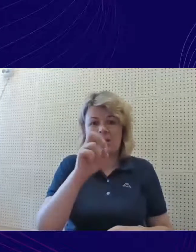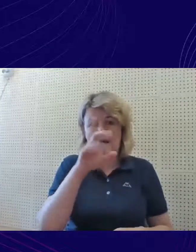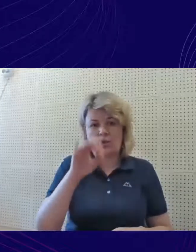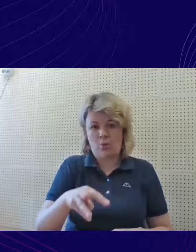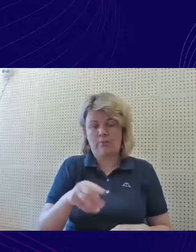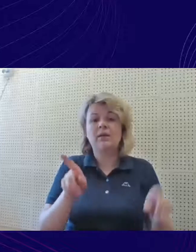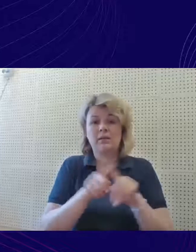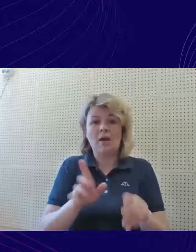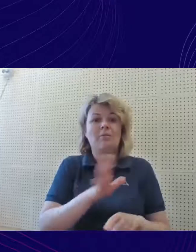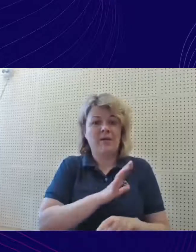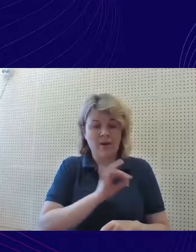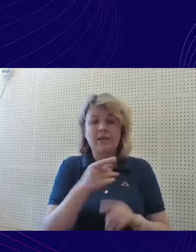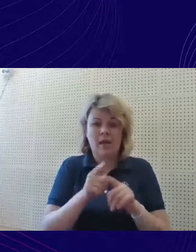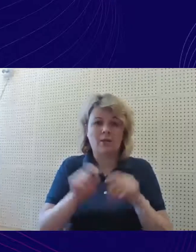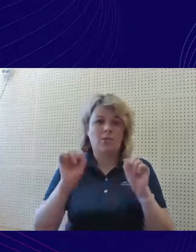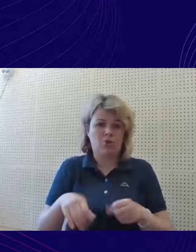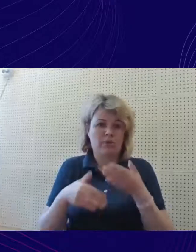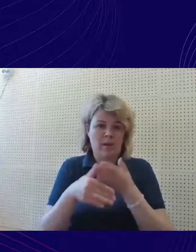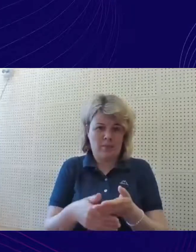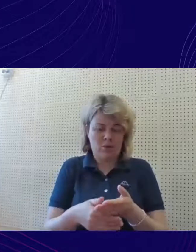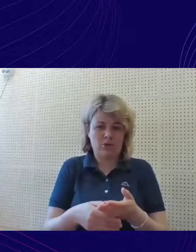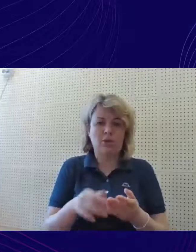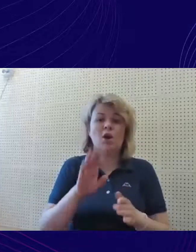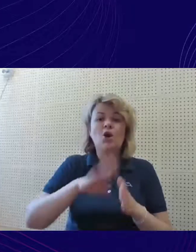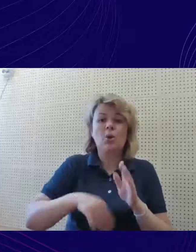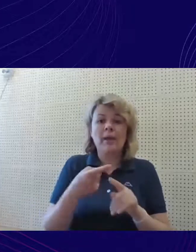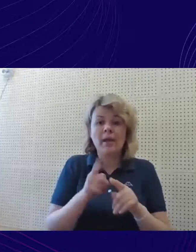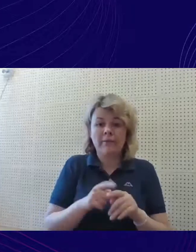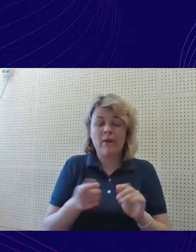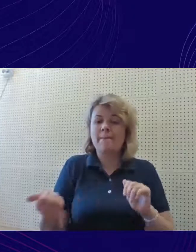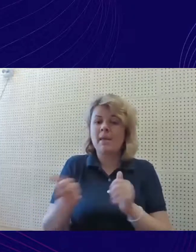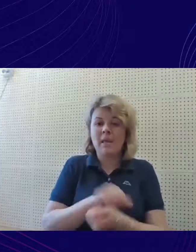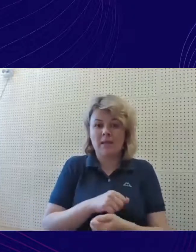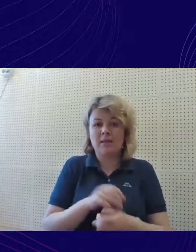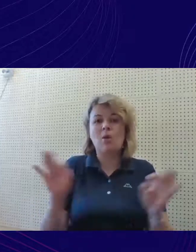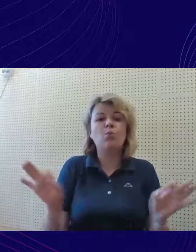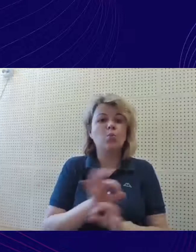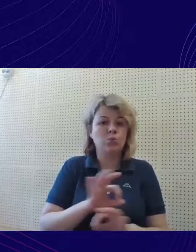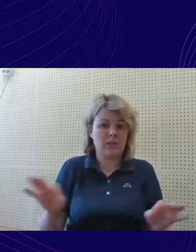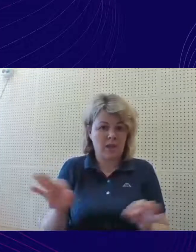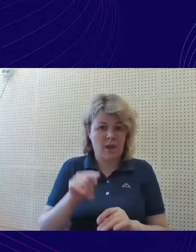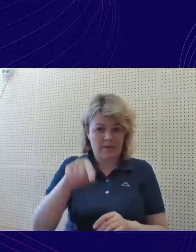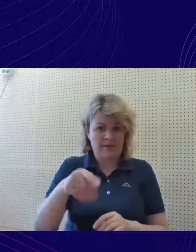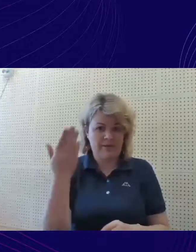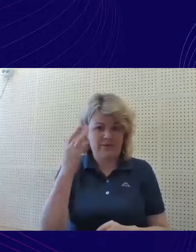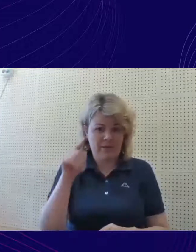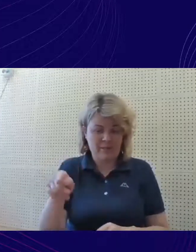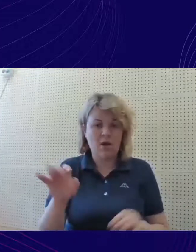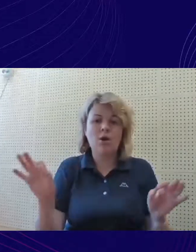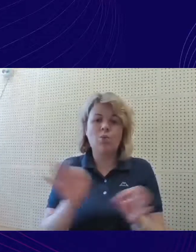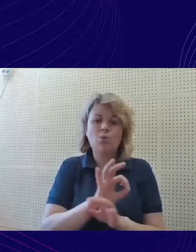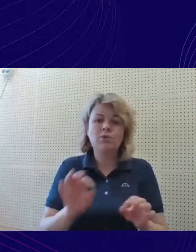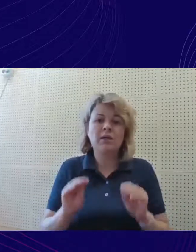Кроме того, меняется музыка. Меняется музыкальный рисунок. Музыка ставится гораздо